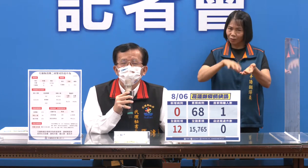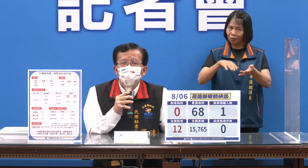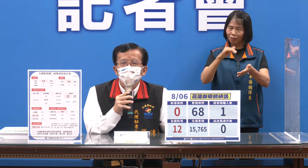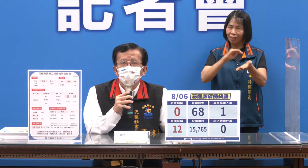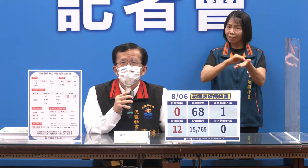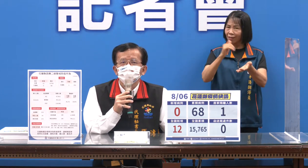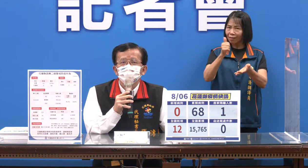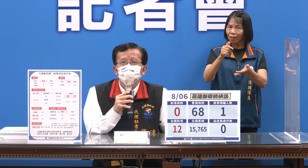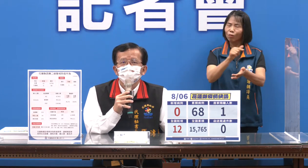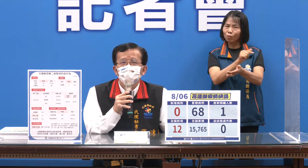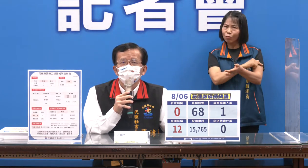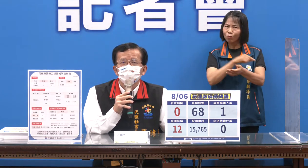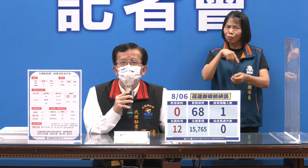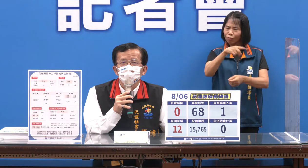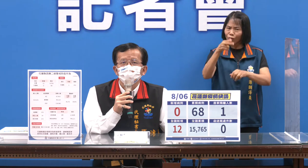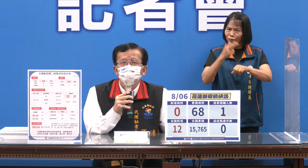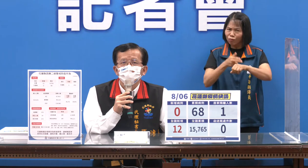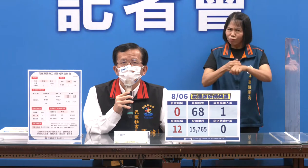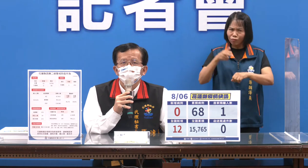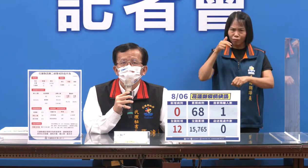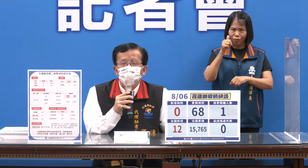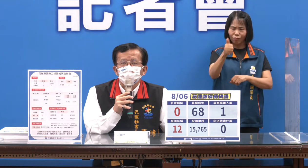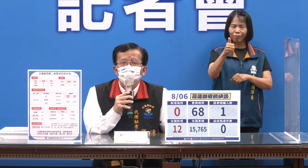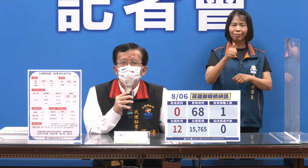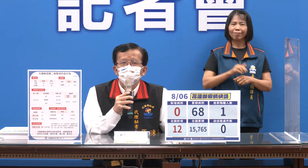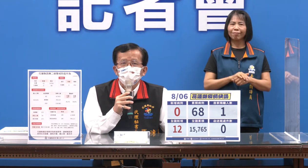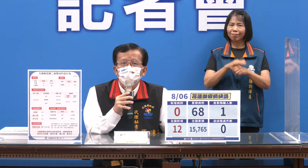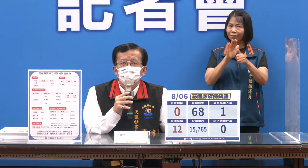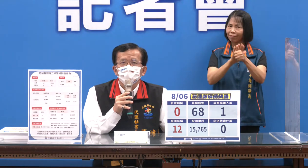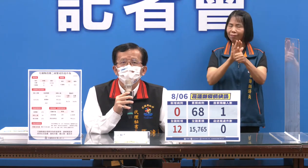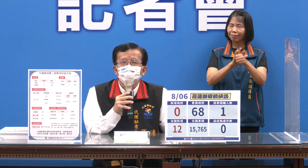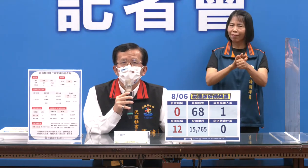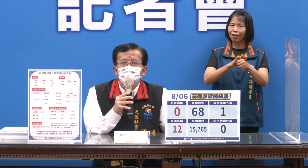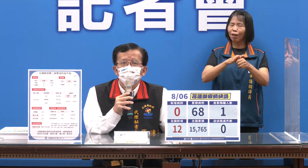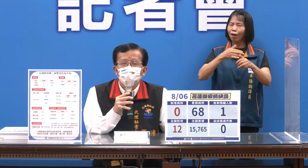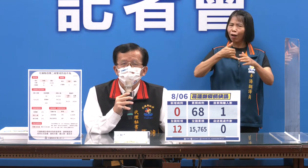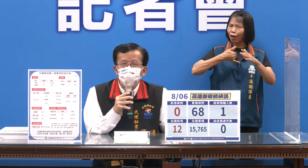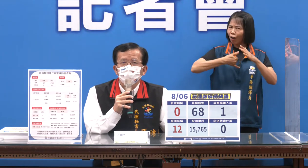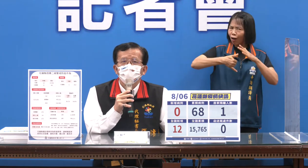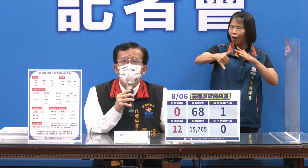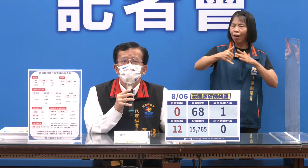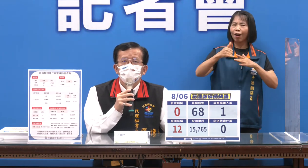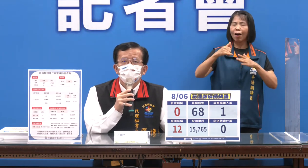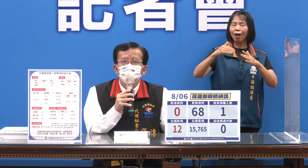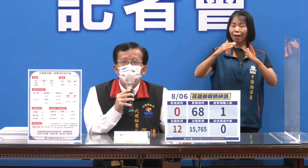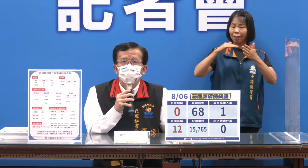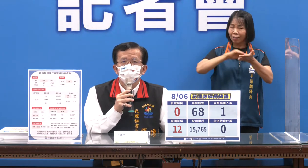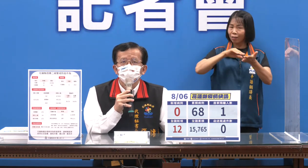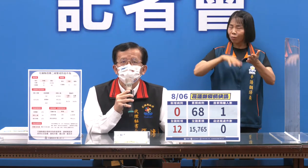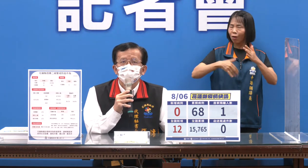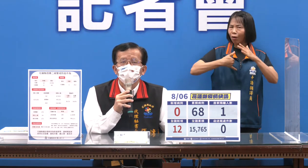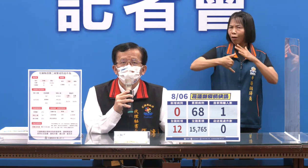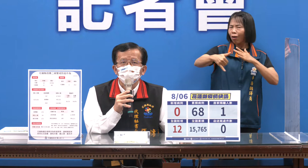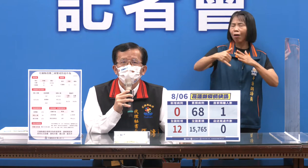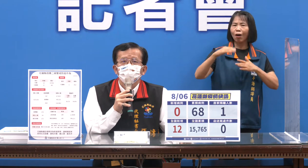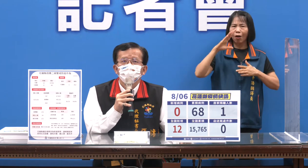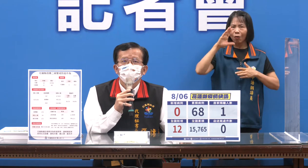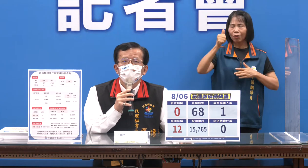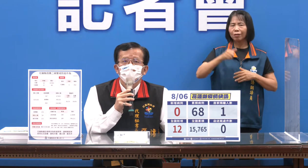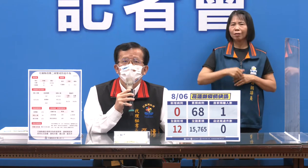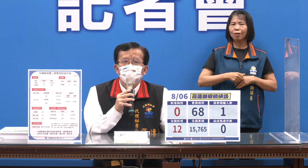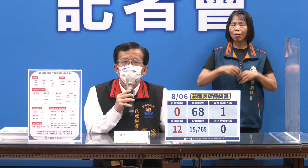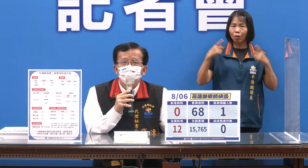能够让他再次走出医院跟家人团聚，从失去到拥